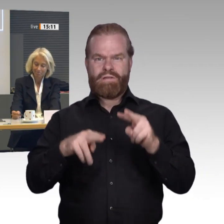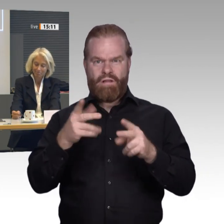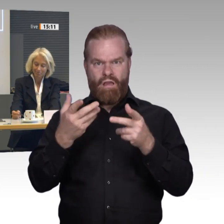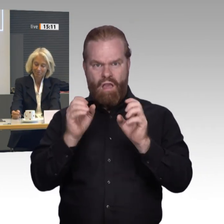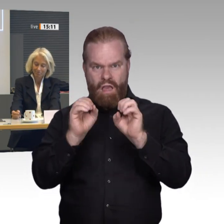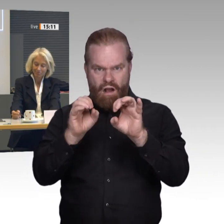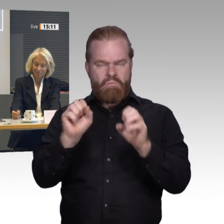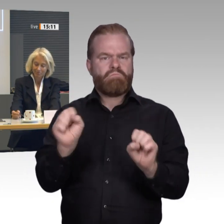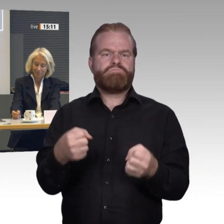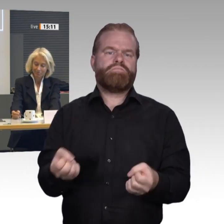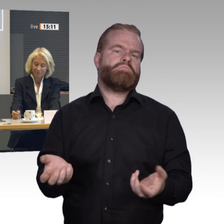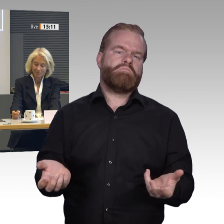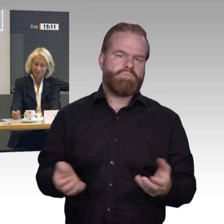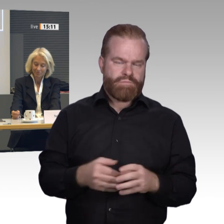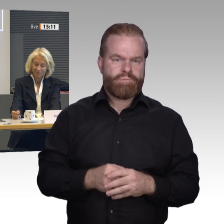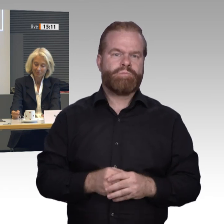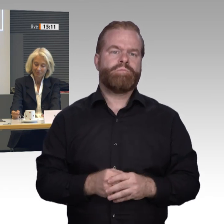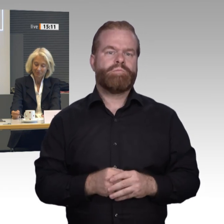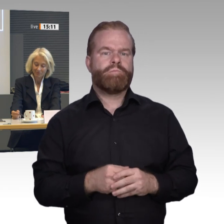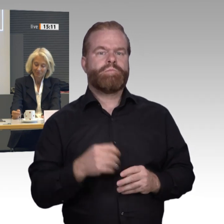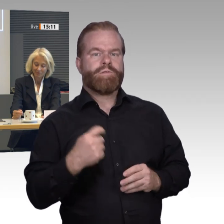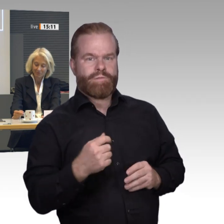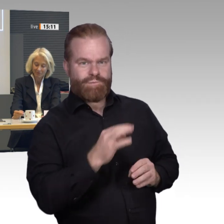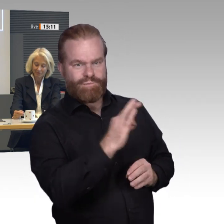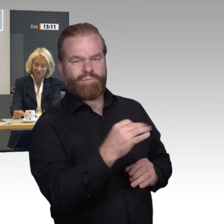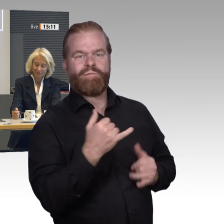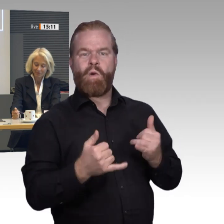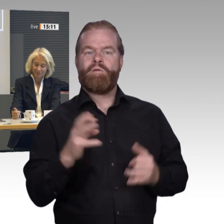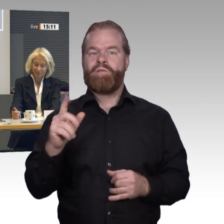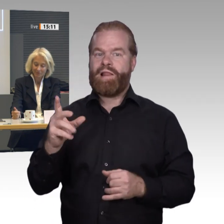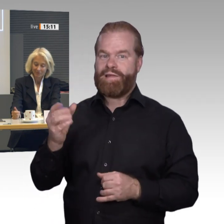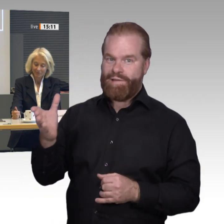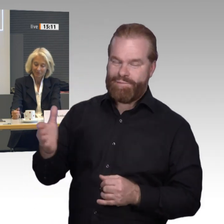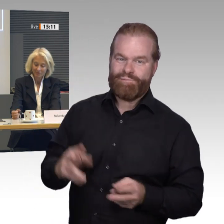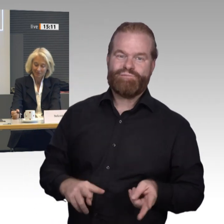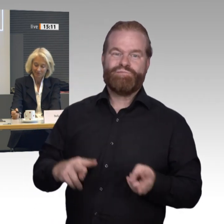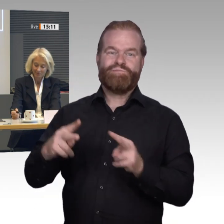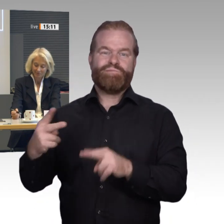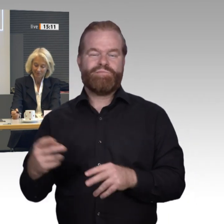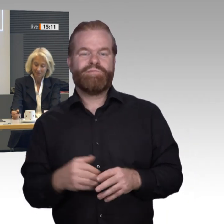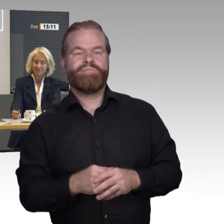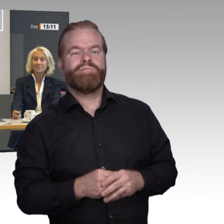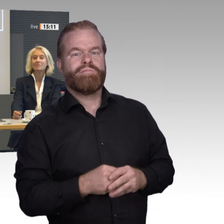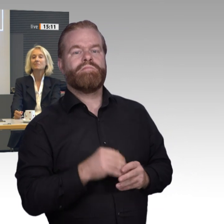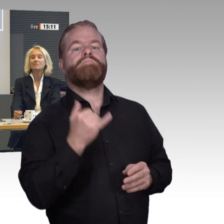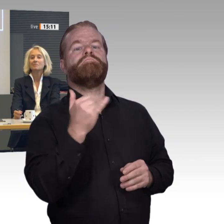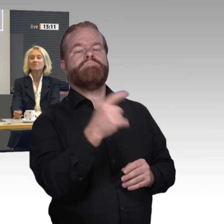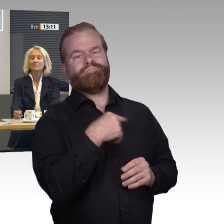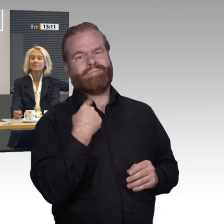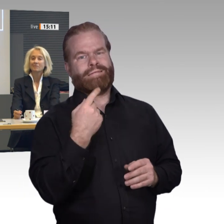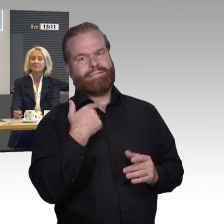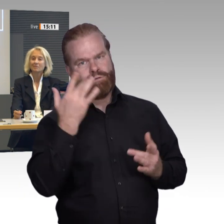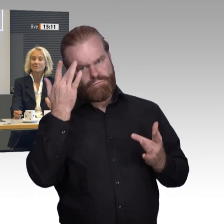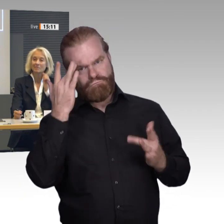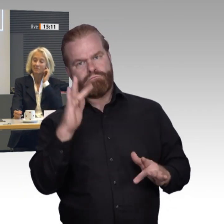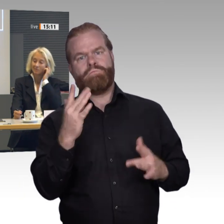Ja, also wir erkennen an, dass es eine höhere Grenze ist, das ist so, aber ich würde auch denken, im Sinne